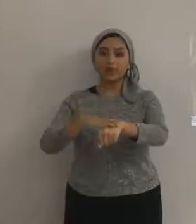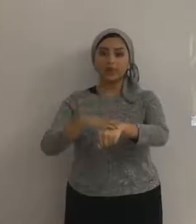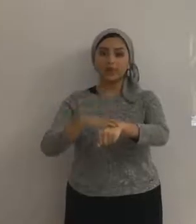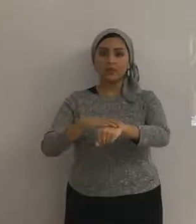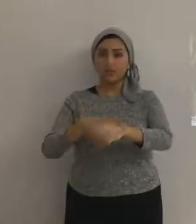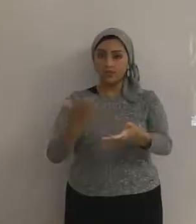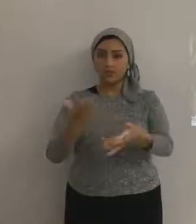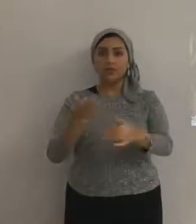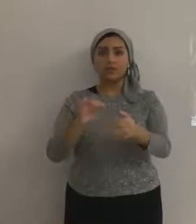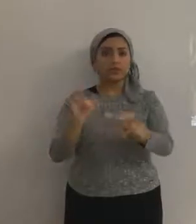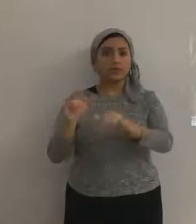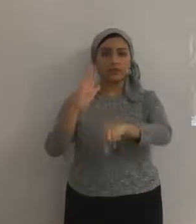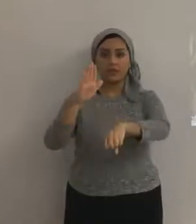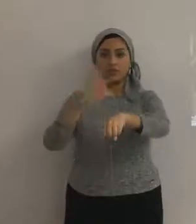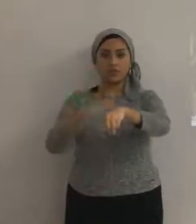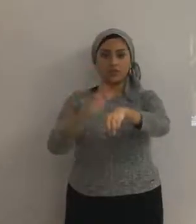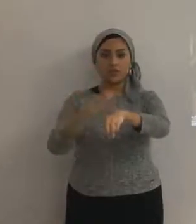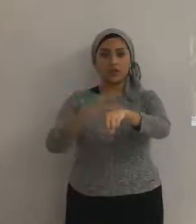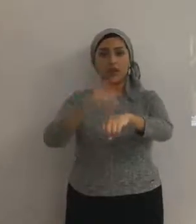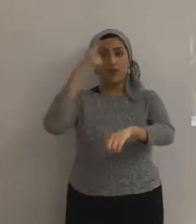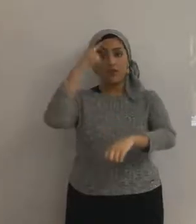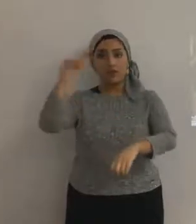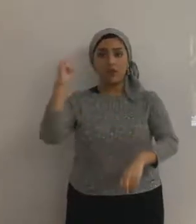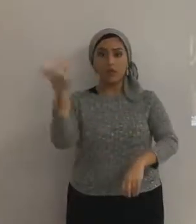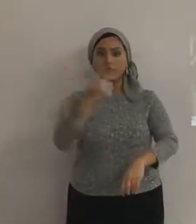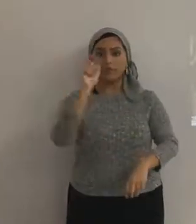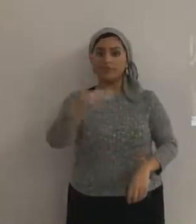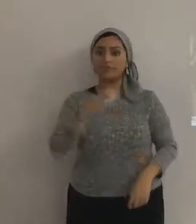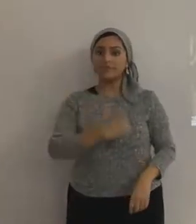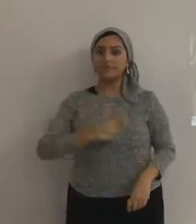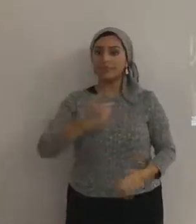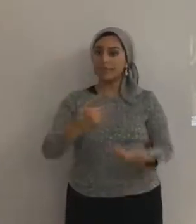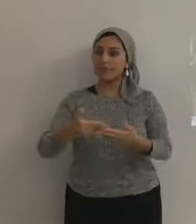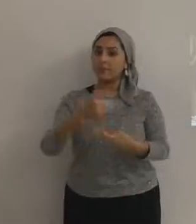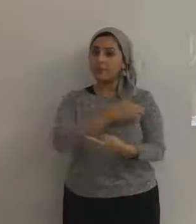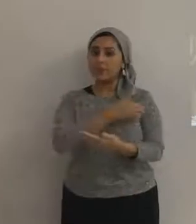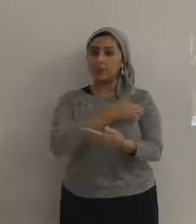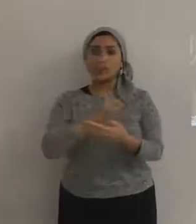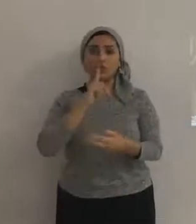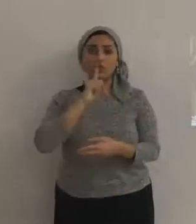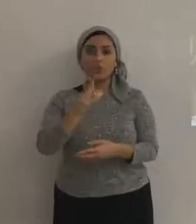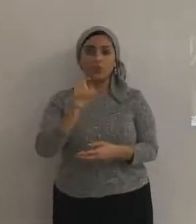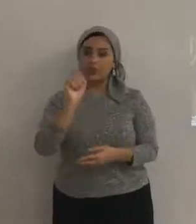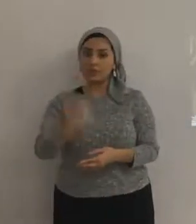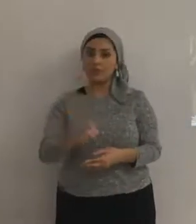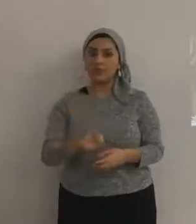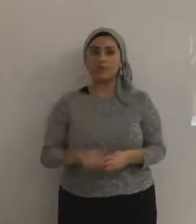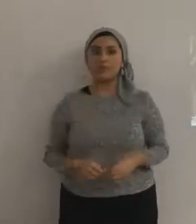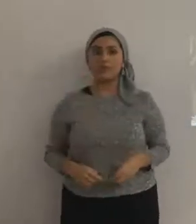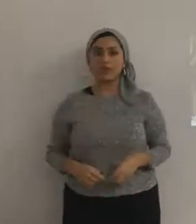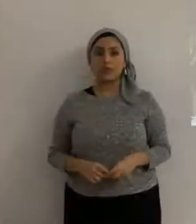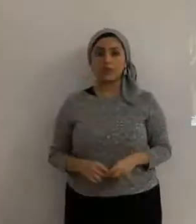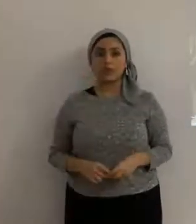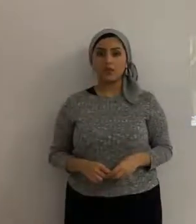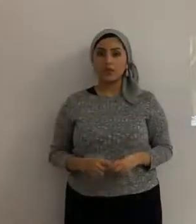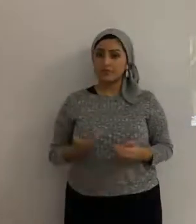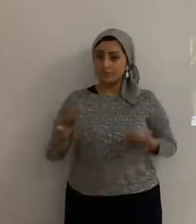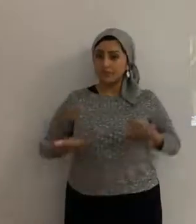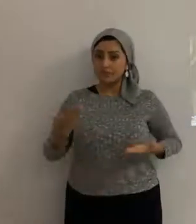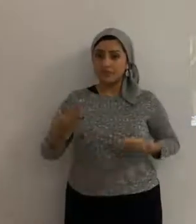Esa es una advertencia para que todos hagamos teshuvá, arrepentimiento realmente. De que es muy probable que ahí vaya a